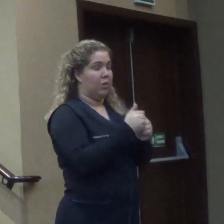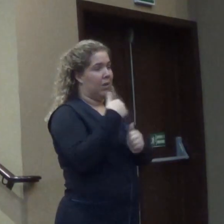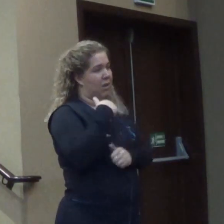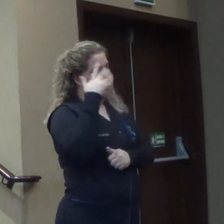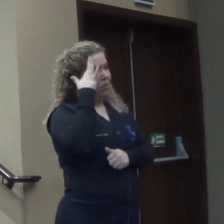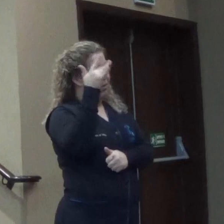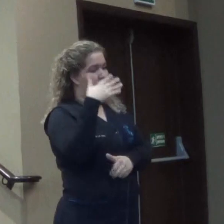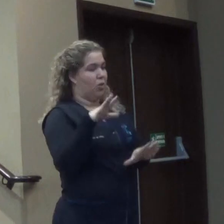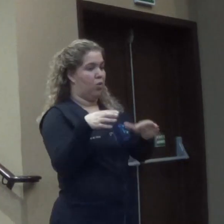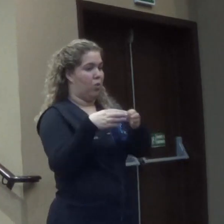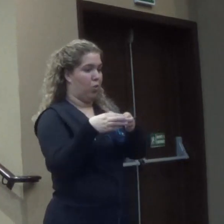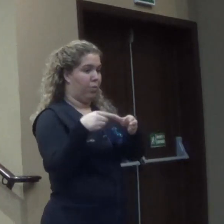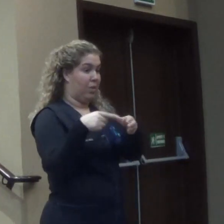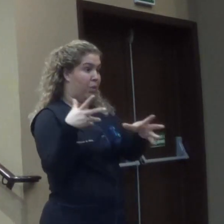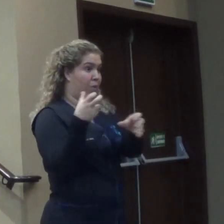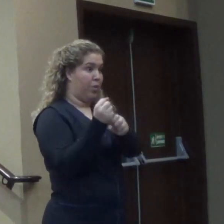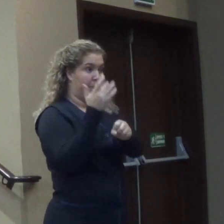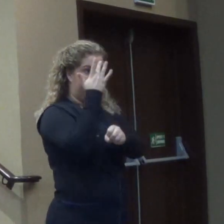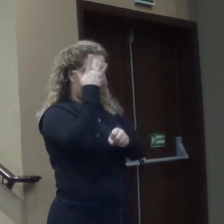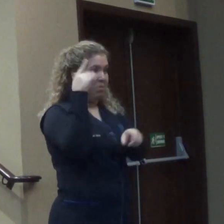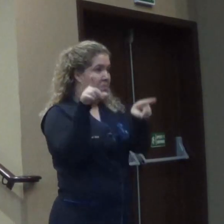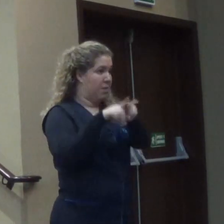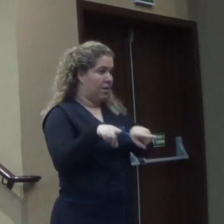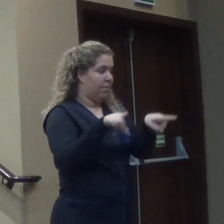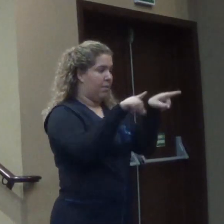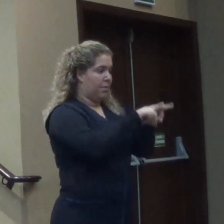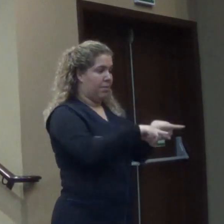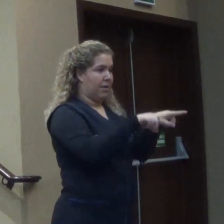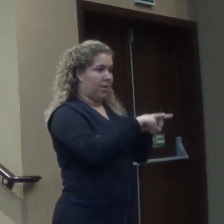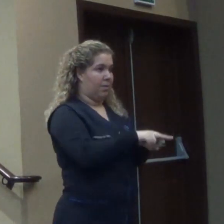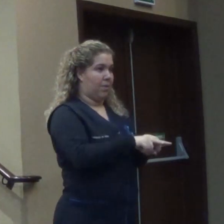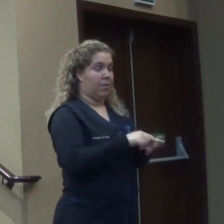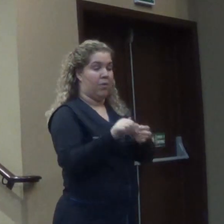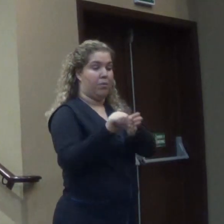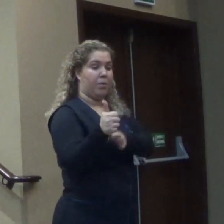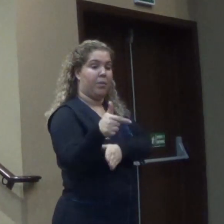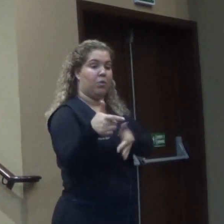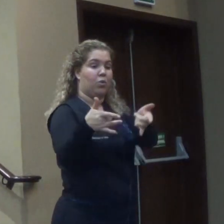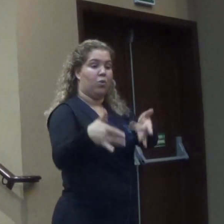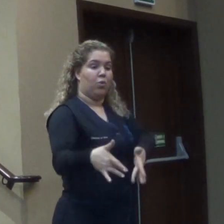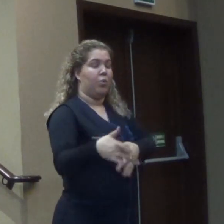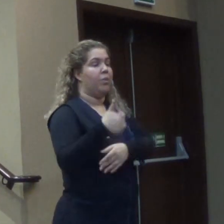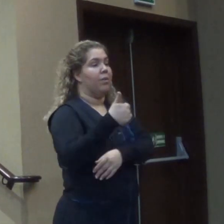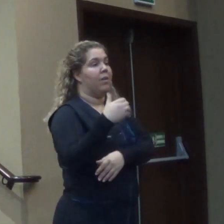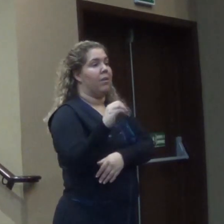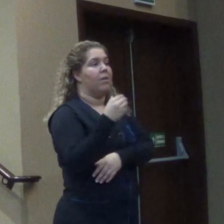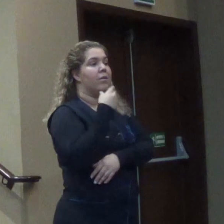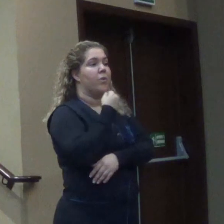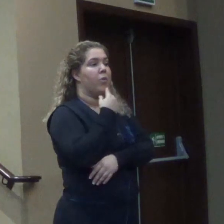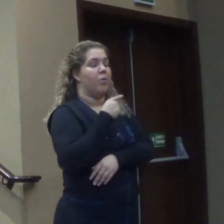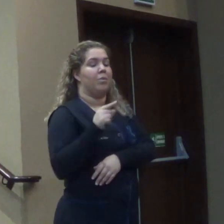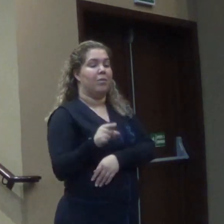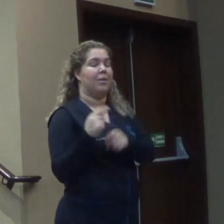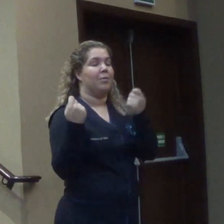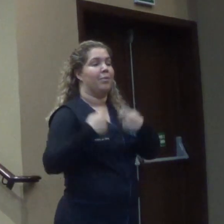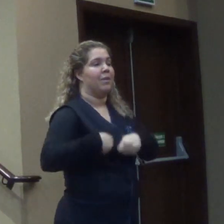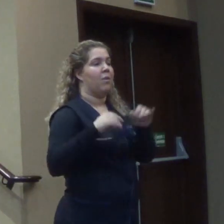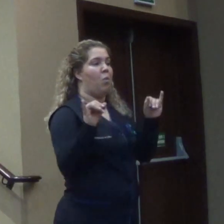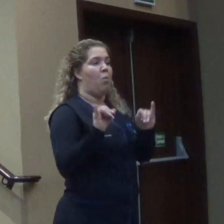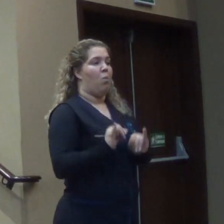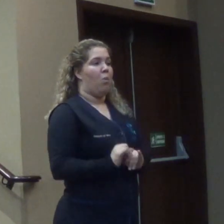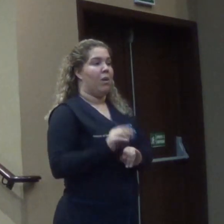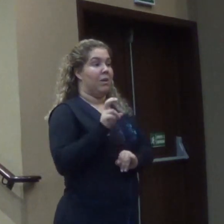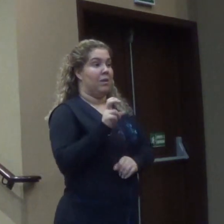início. Mas o primeiro grupo só sobrou 10 homens, porque eles tinham que fazer uma dieta durante 5 anos,